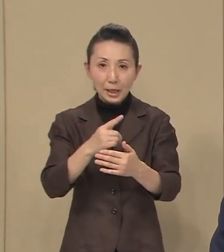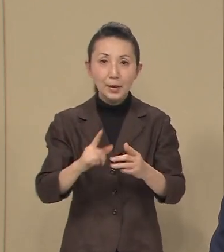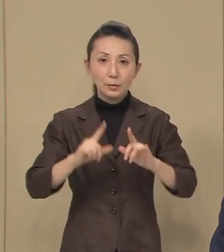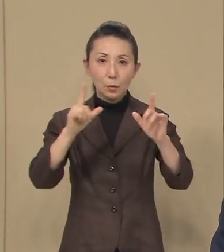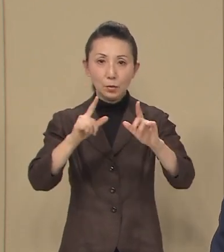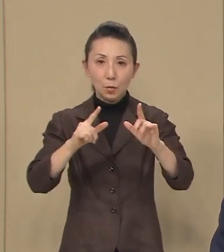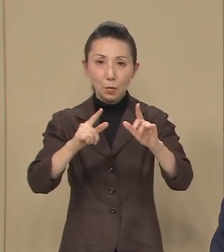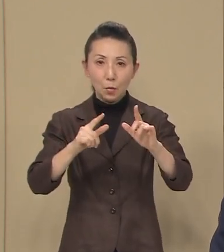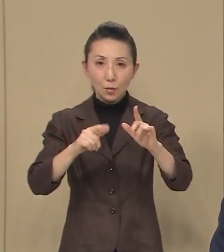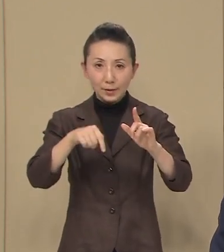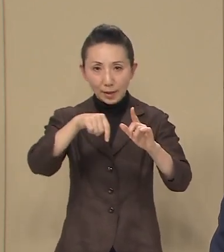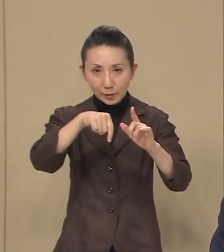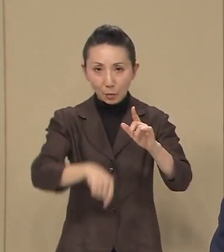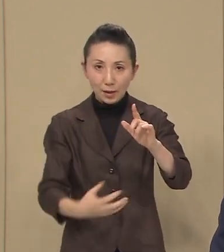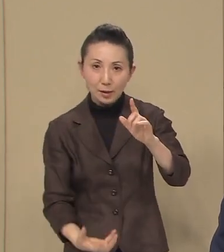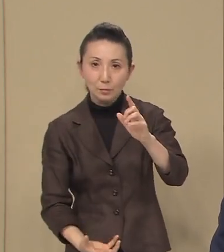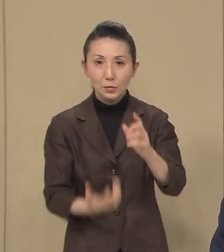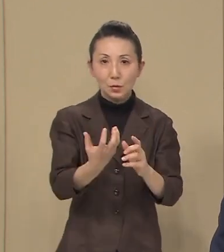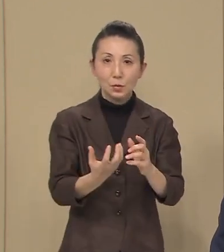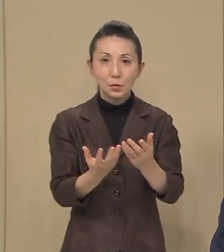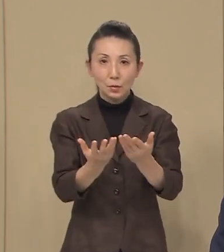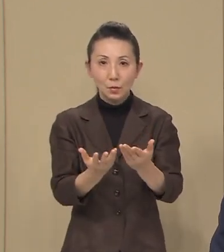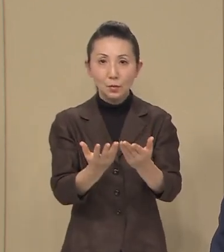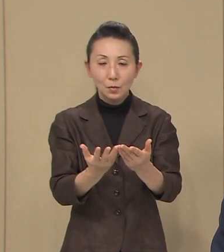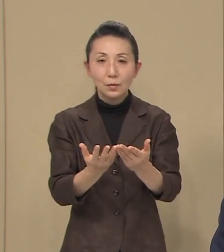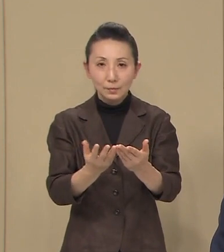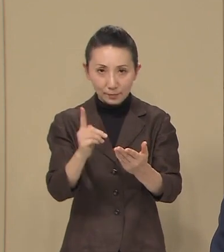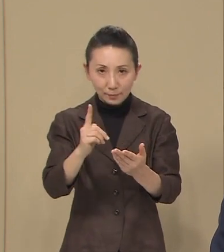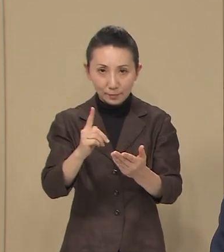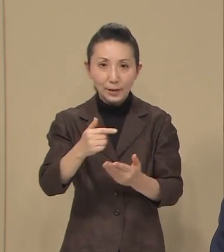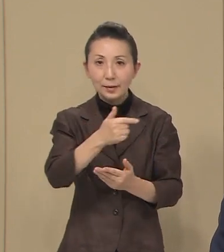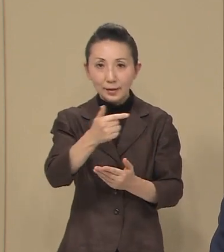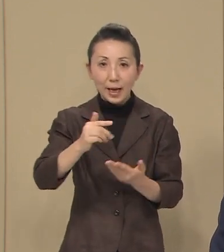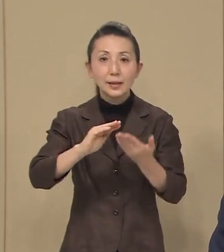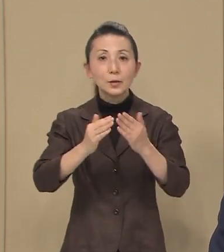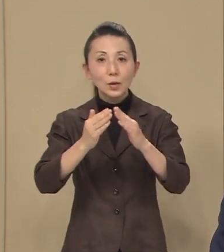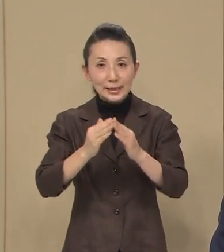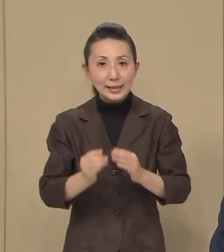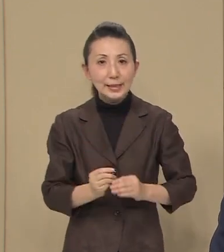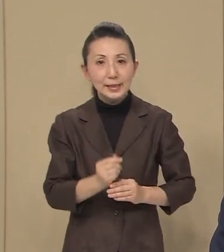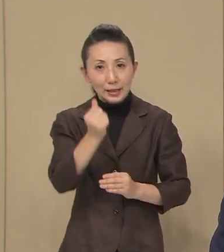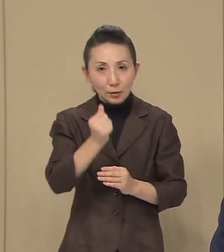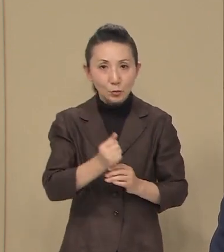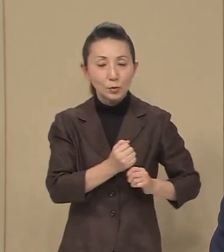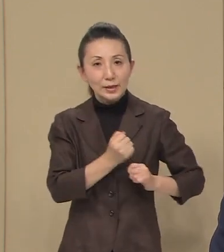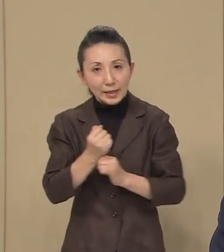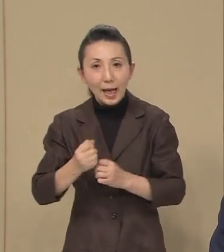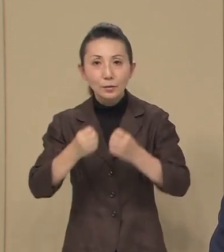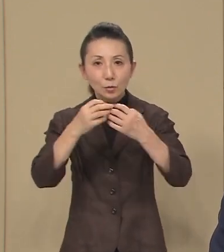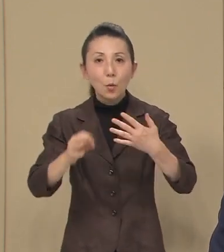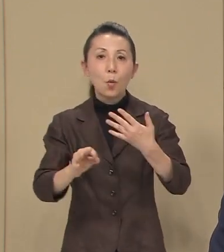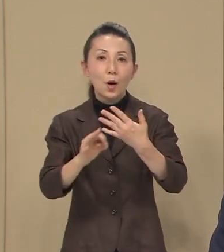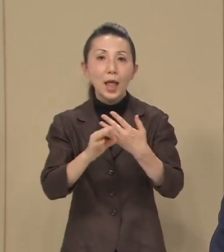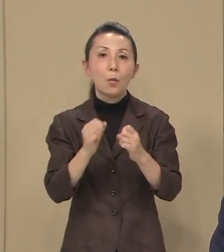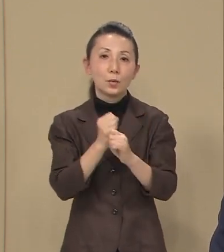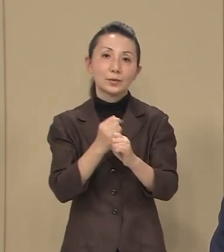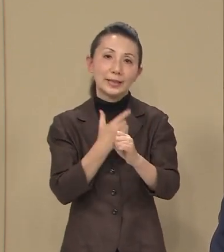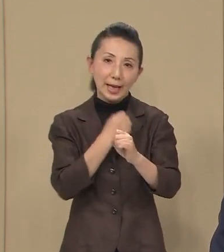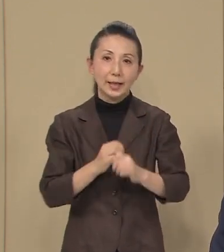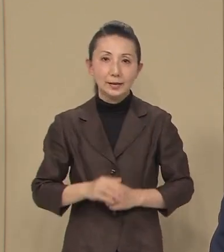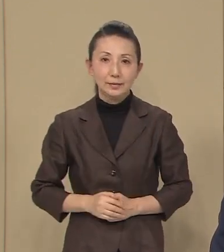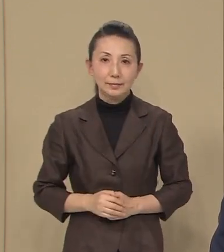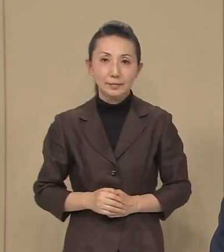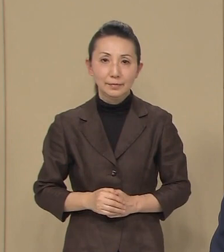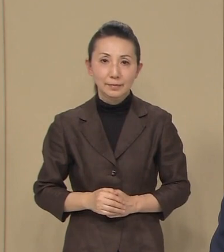対して大都市緊急避難条例というのを作ります大津波の時は憲な